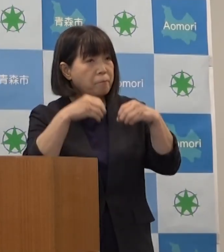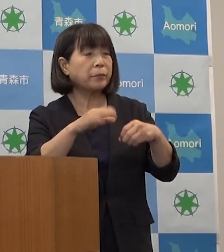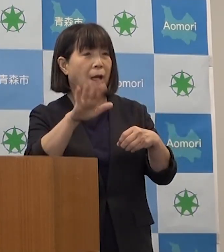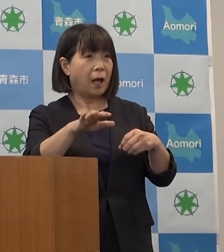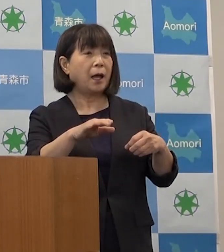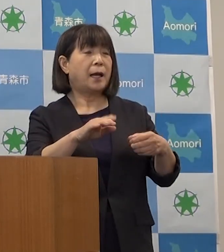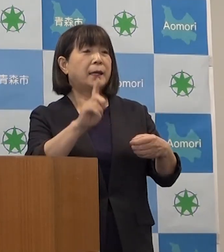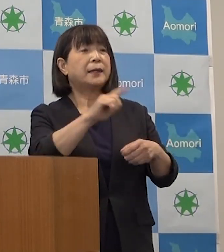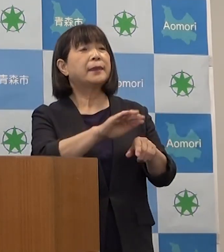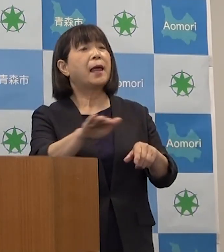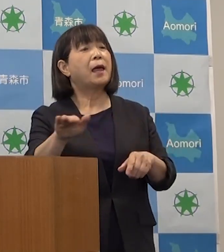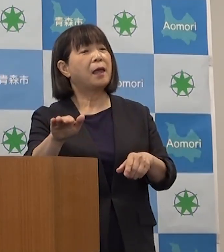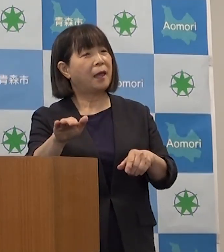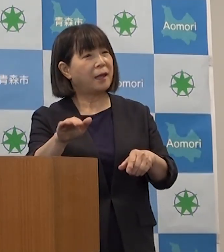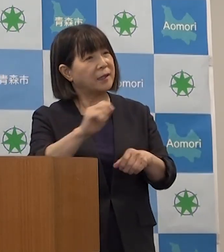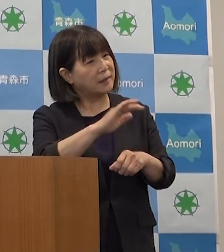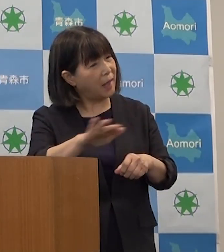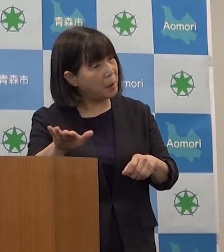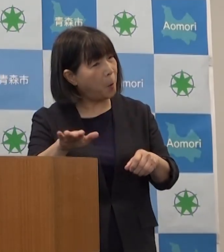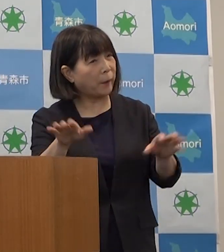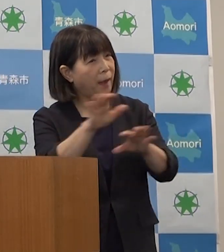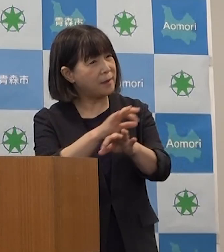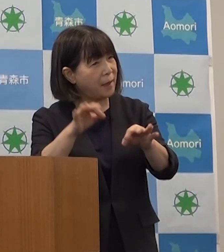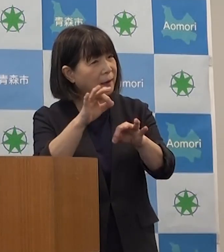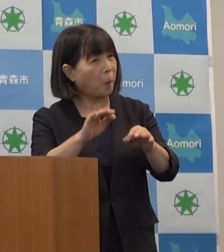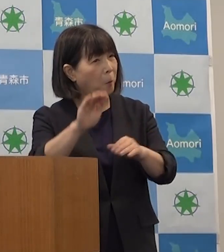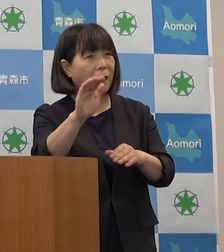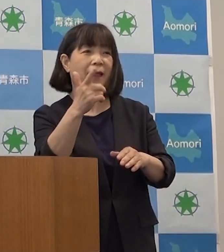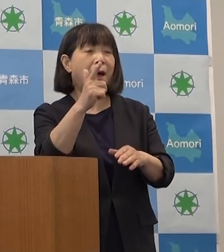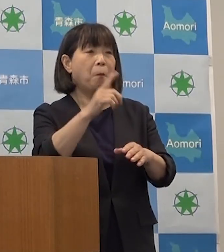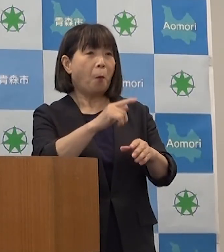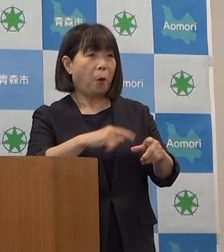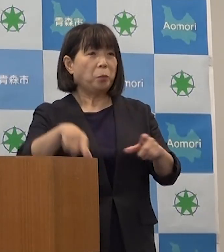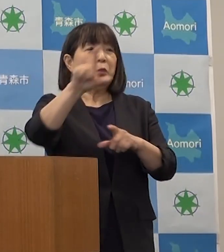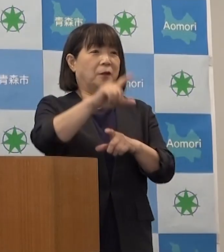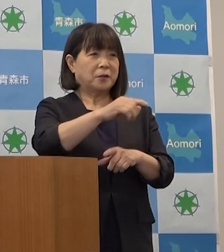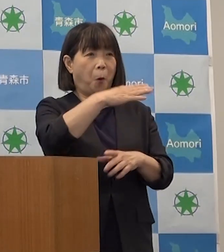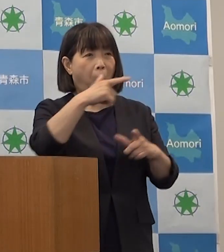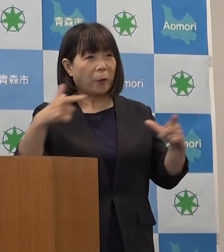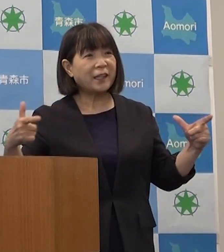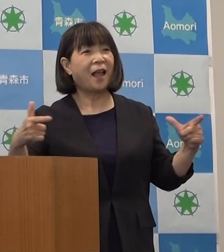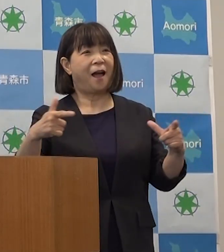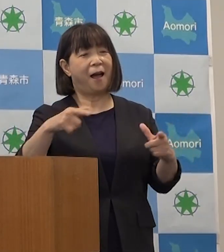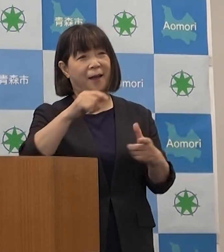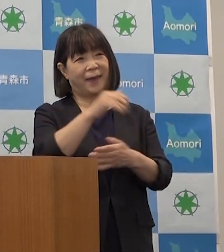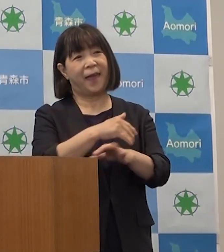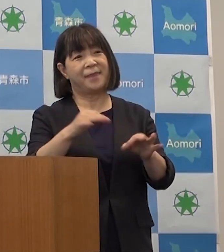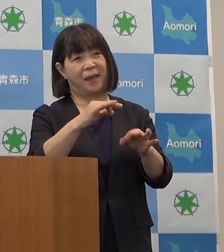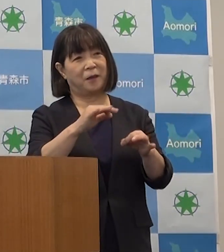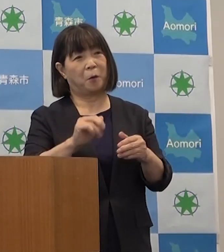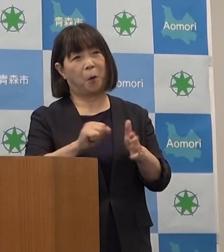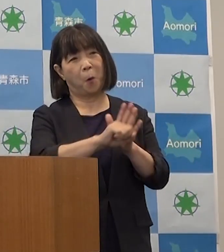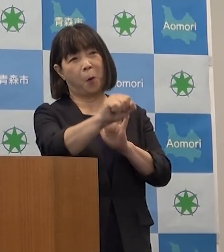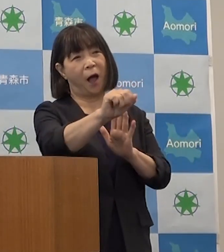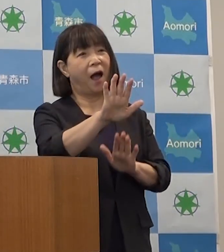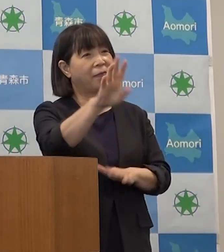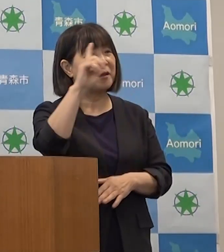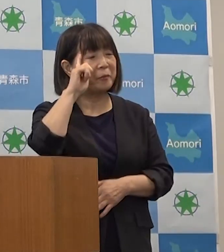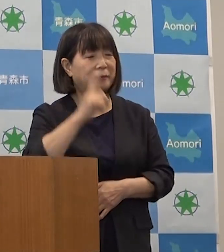効果を一定のって言っちゃあれですね、大きな経済効果をもたらしたんだというふうに認識しております。